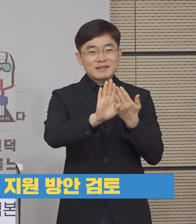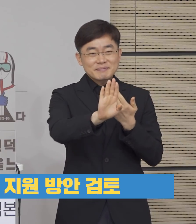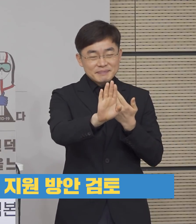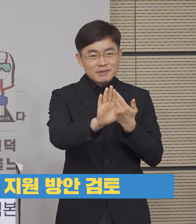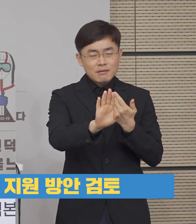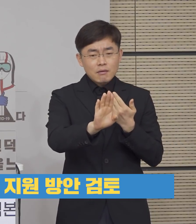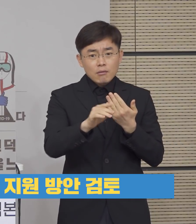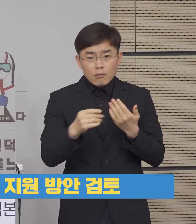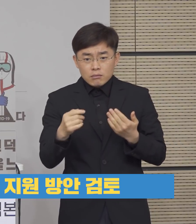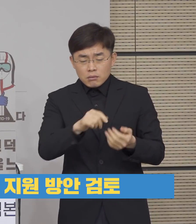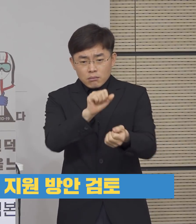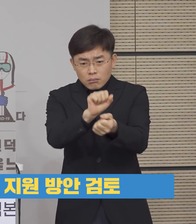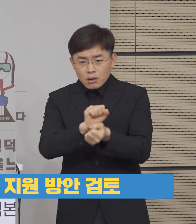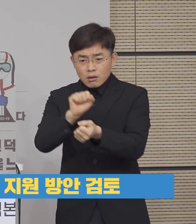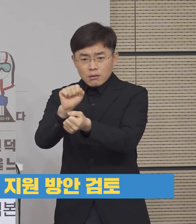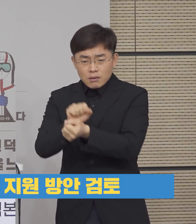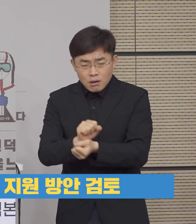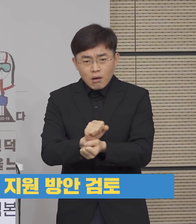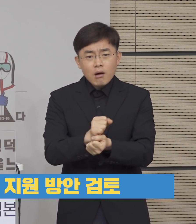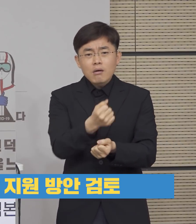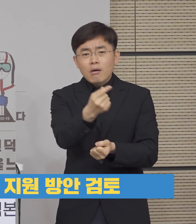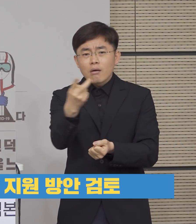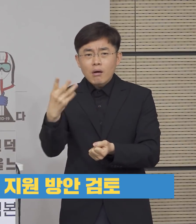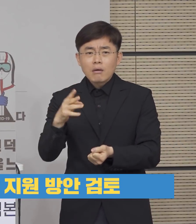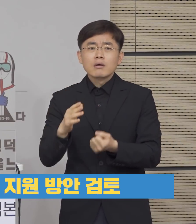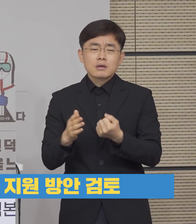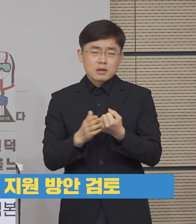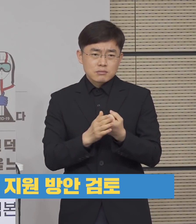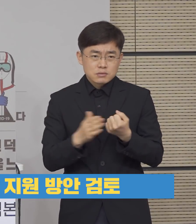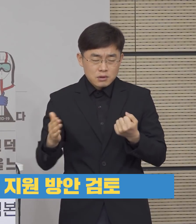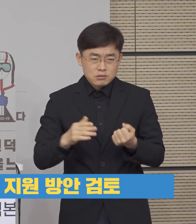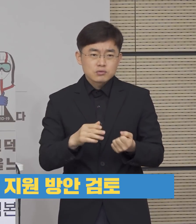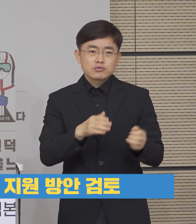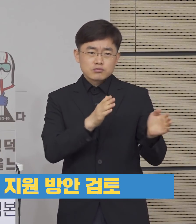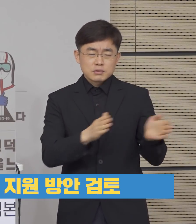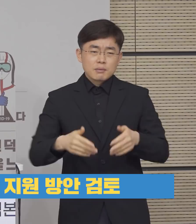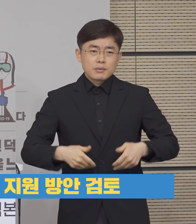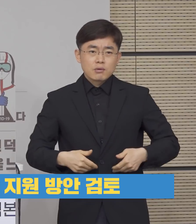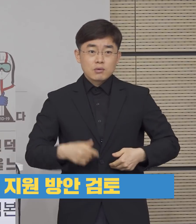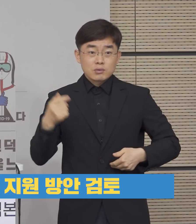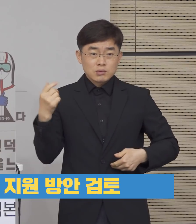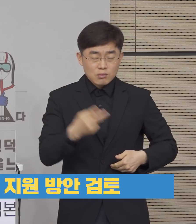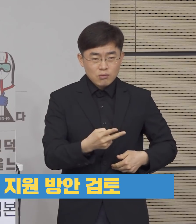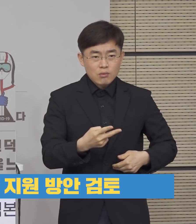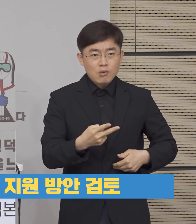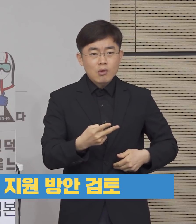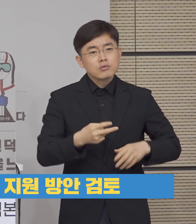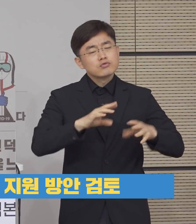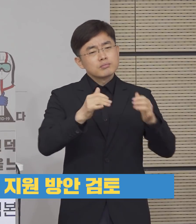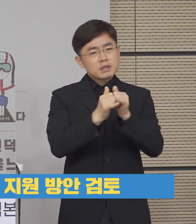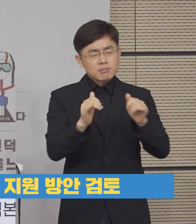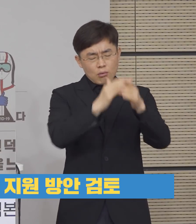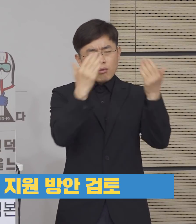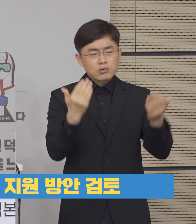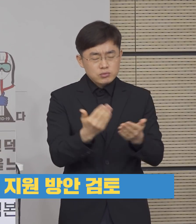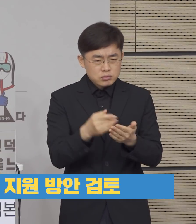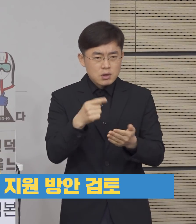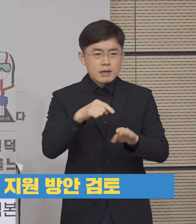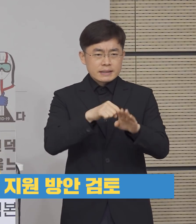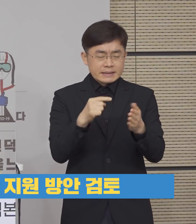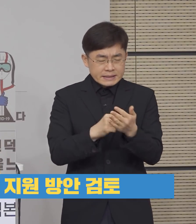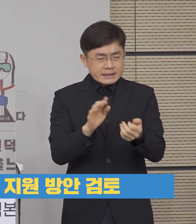이후에도 계속되는 어떤 확진자들은 나타날 가능성들이 있고, 또한 전 국민들의 어떤 정신건강과 관련되는 지원